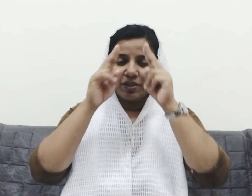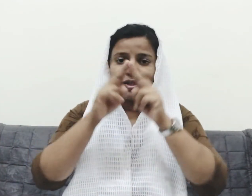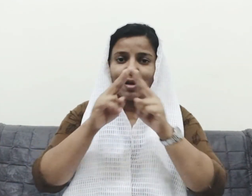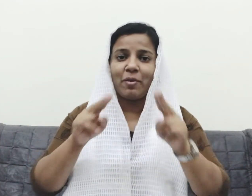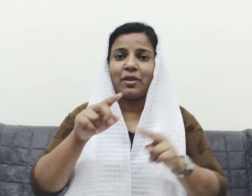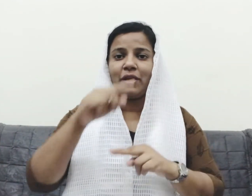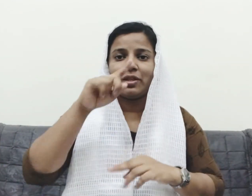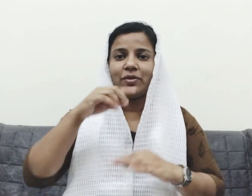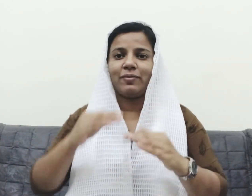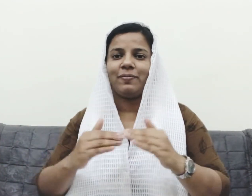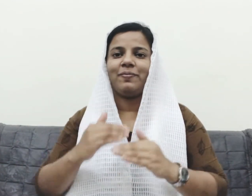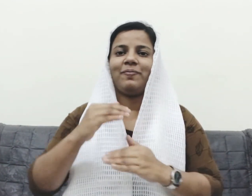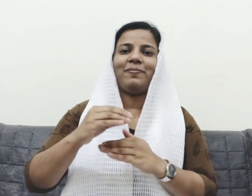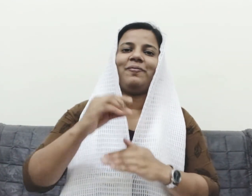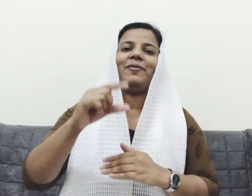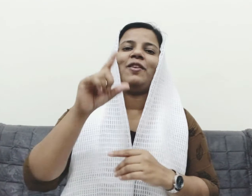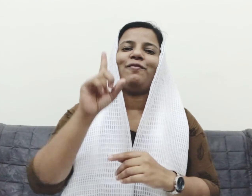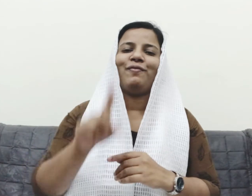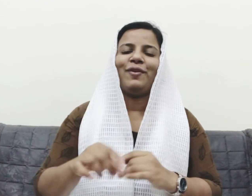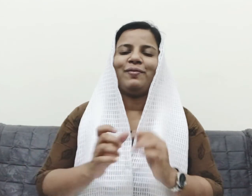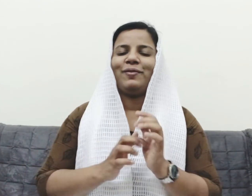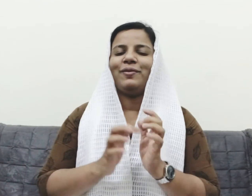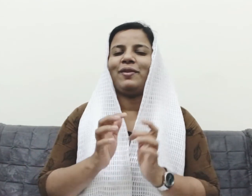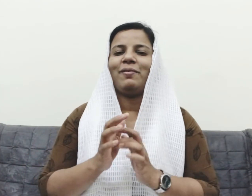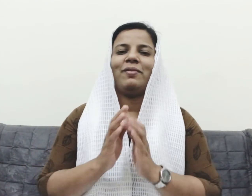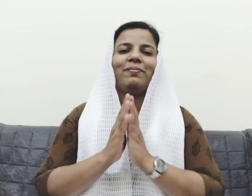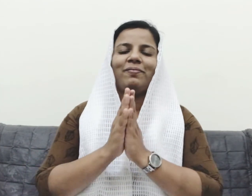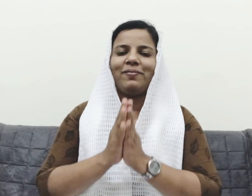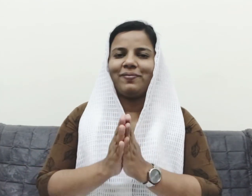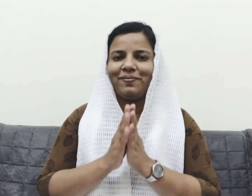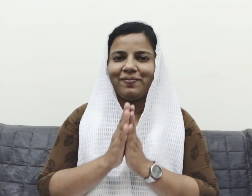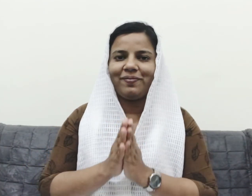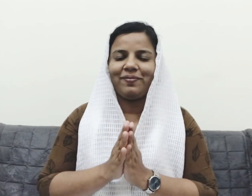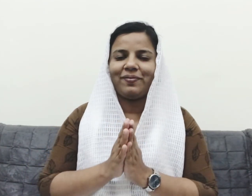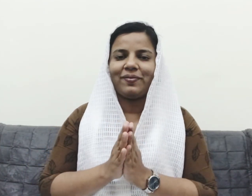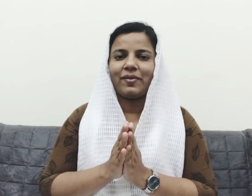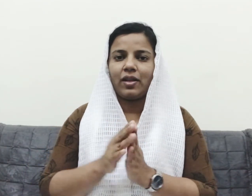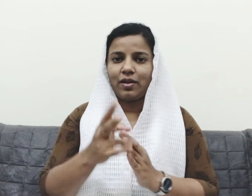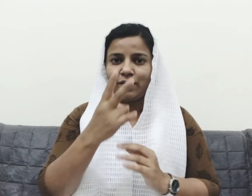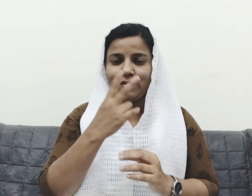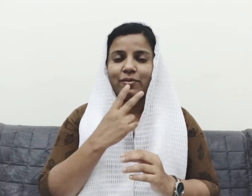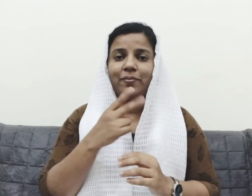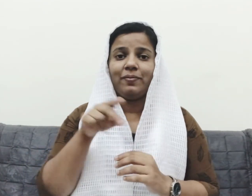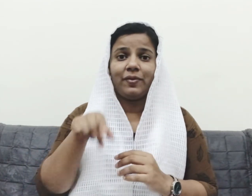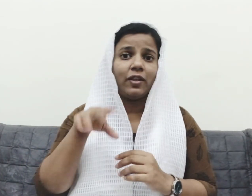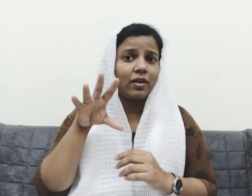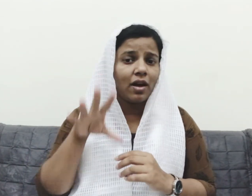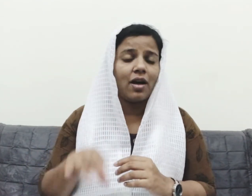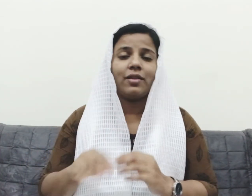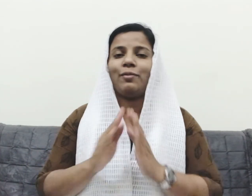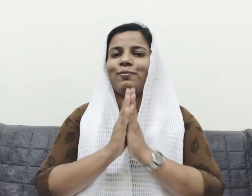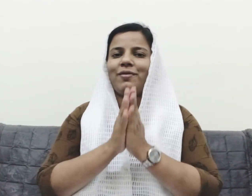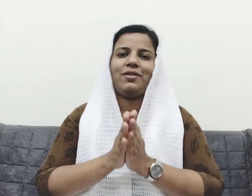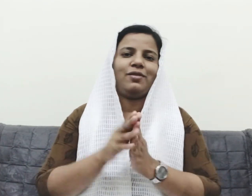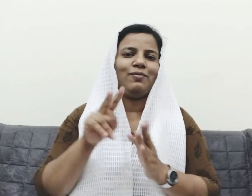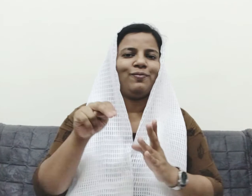നിങ്ങളുടെ ജീവിതത്തിൽ ധാരാളം ധാരാളമായി വർദ്ധിച്ചു പെരുകി വരുമാറാകട്ടെ എന്ന് പ്രാർത്ഥിക്കുന്നു. ശ്രദ്ധിച്ച, ഇന്ന് രാത്രിയും നമുക്ക് മീറ്റിംഗ് ഇല്ല കേട്ടോ. അതിന്